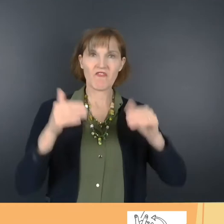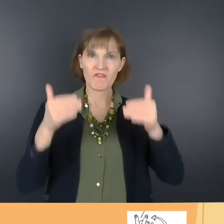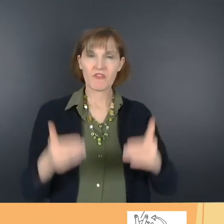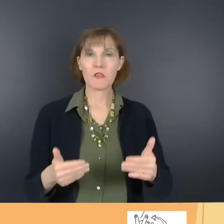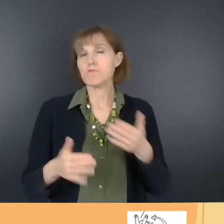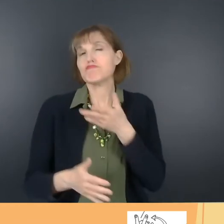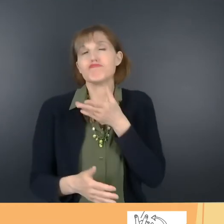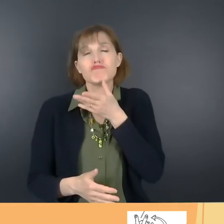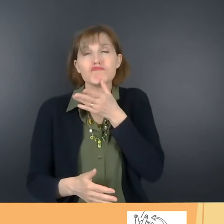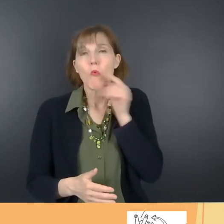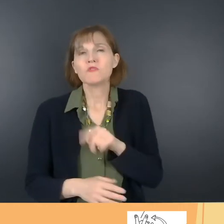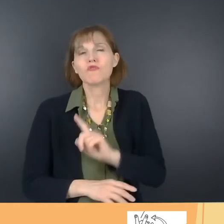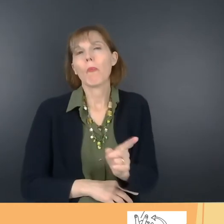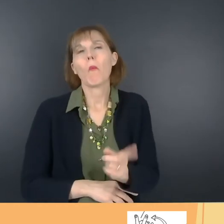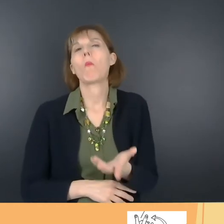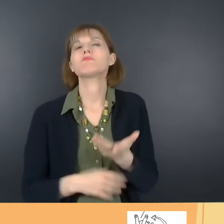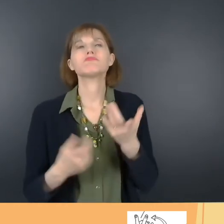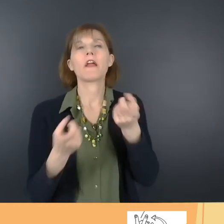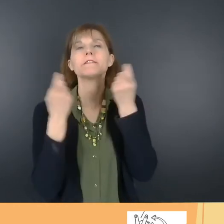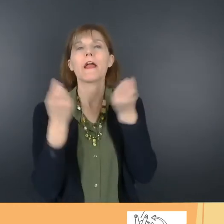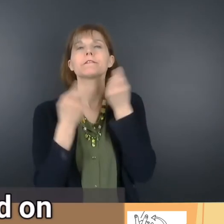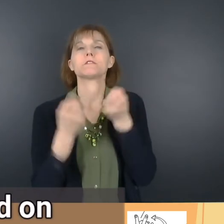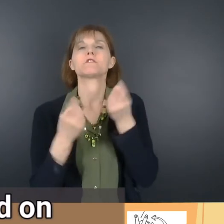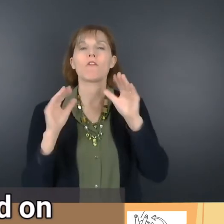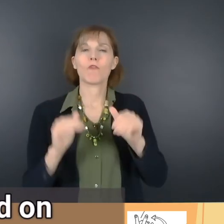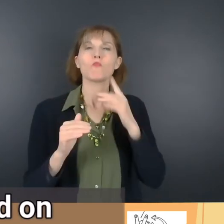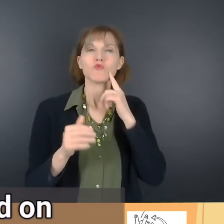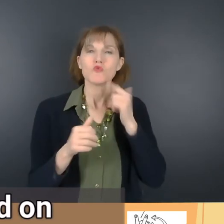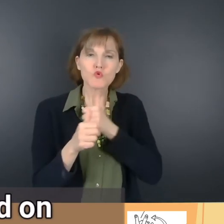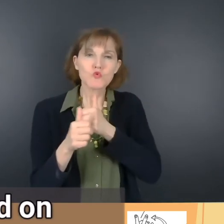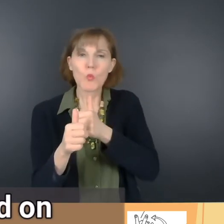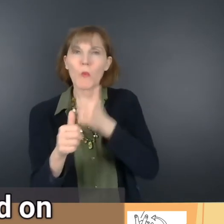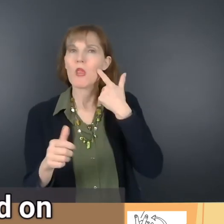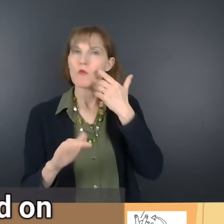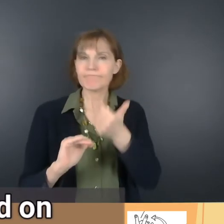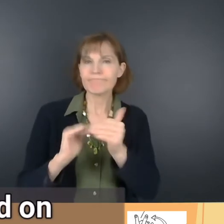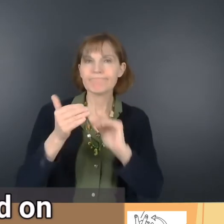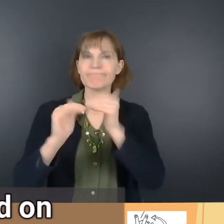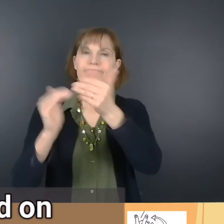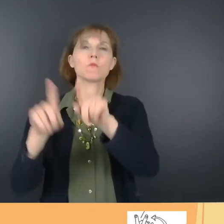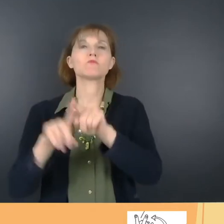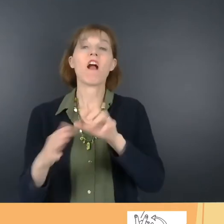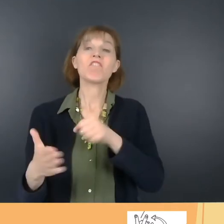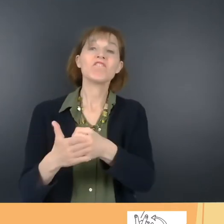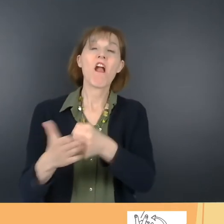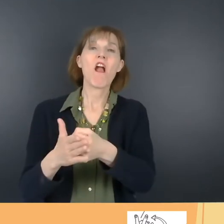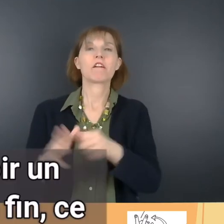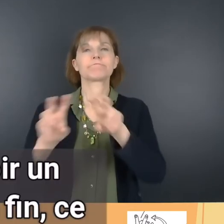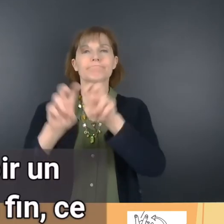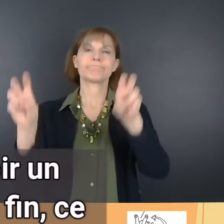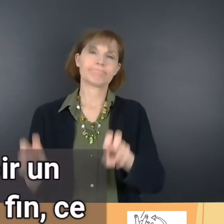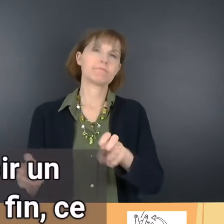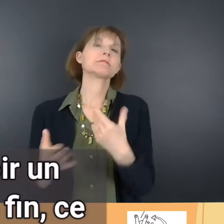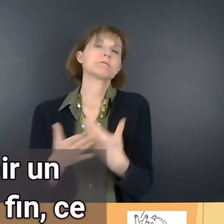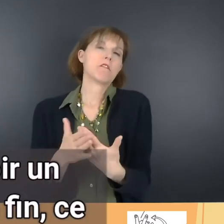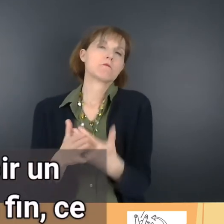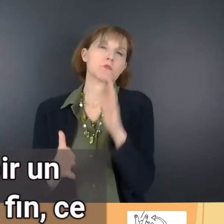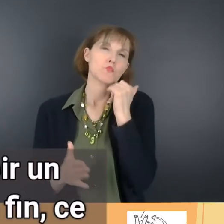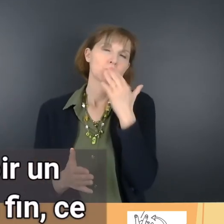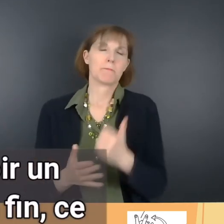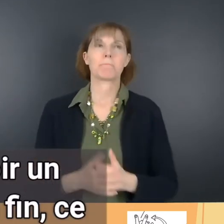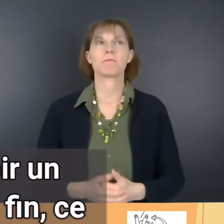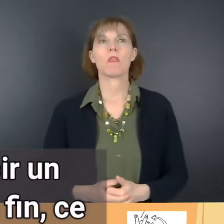vous pouvez cliquer sur terminer. Mais ce n pas une obligation. Ça, c'est quand on a vraiment des exercices et qu'on veut suivre sa progression et puis avoir un